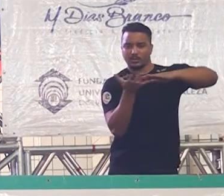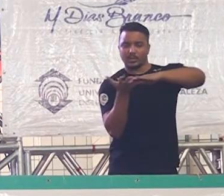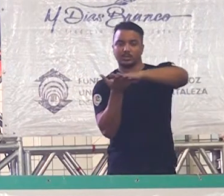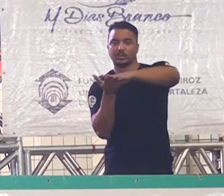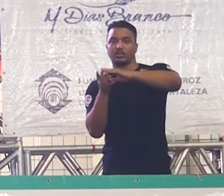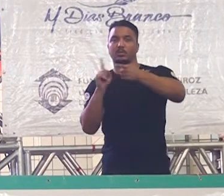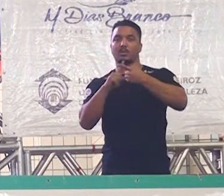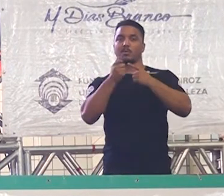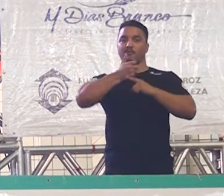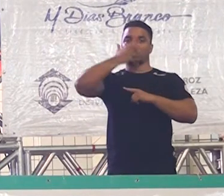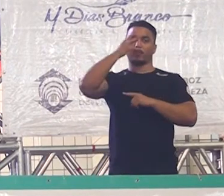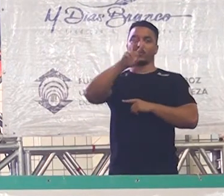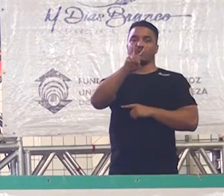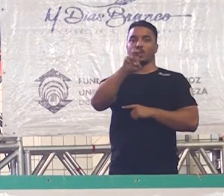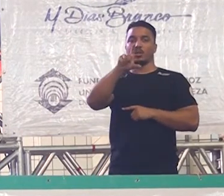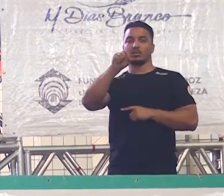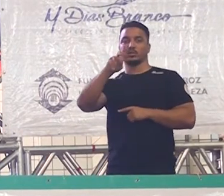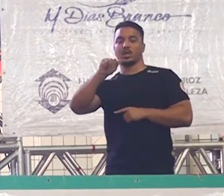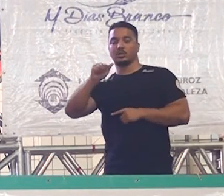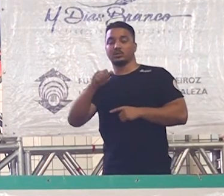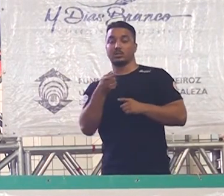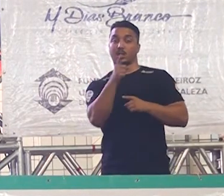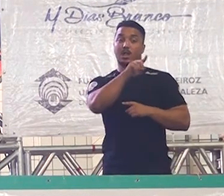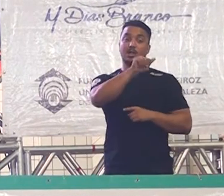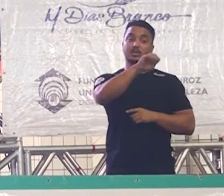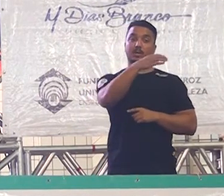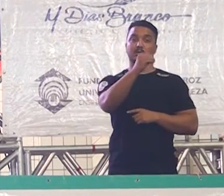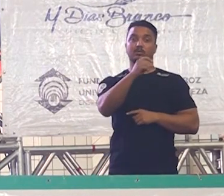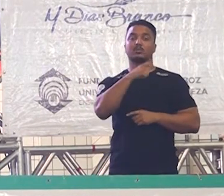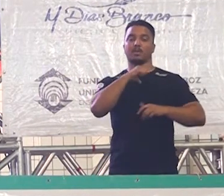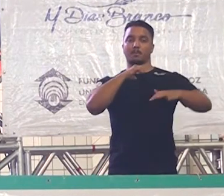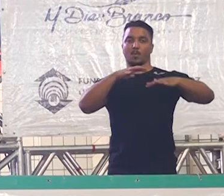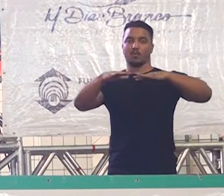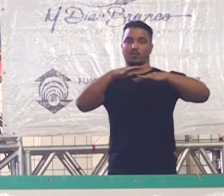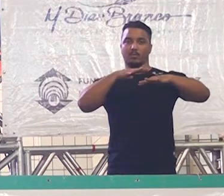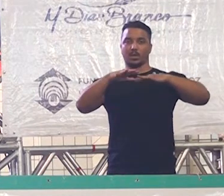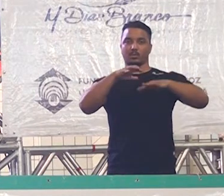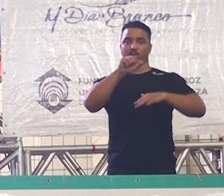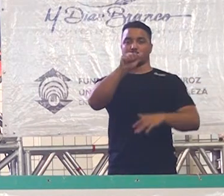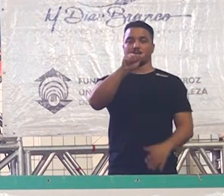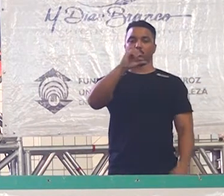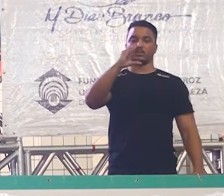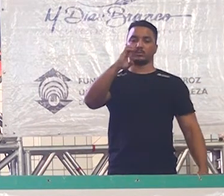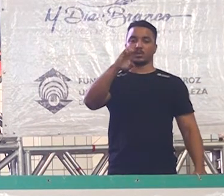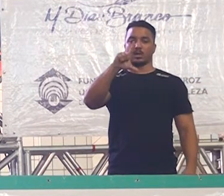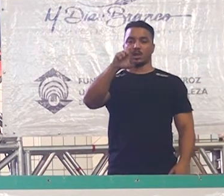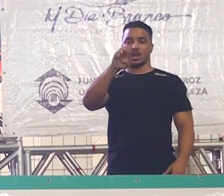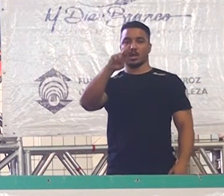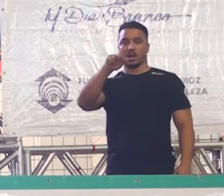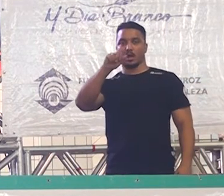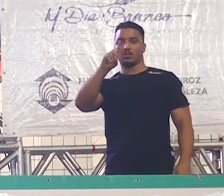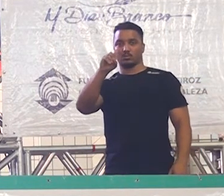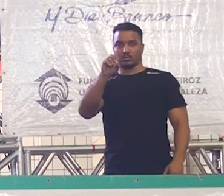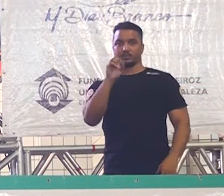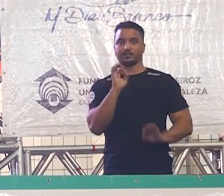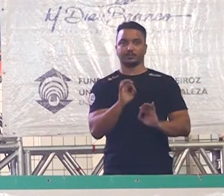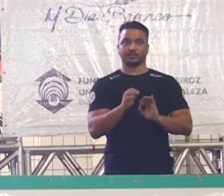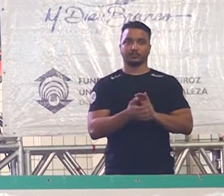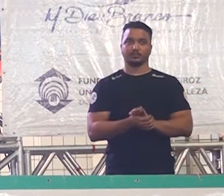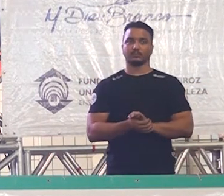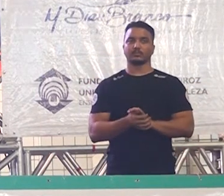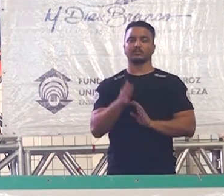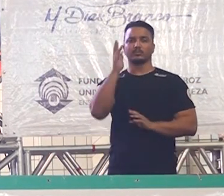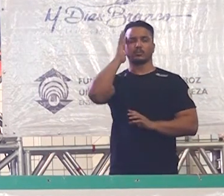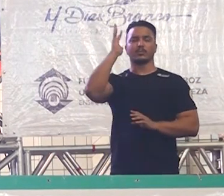sinais iguais, eu te digo que nós temos um movimento acelerado. Por outro lado, imagina a situação agora em